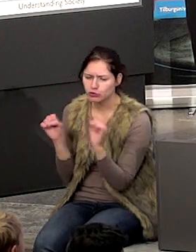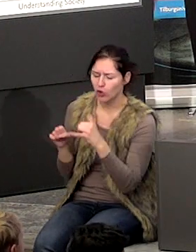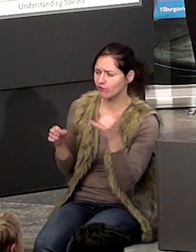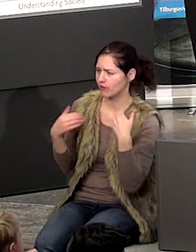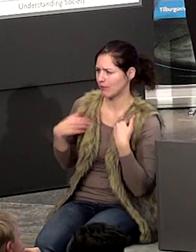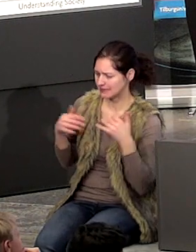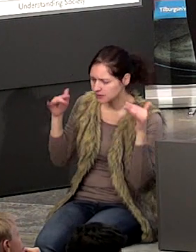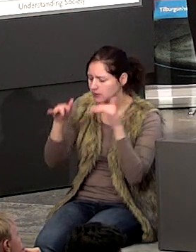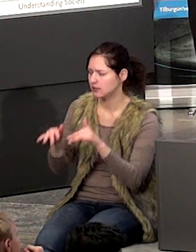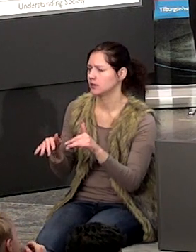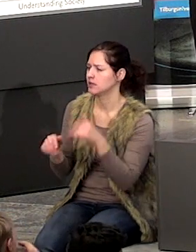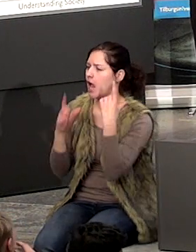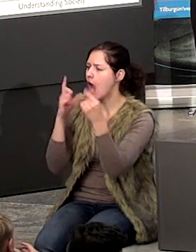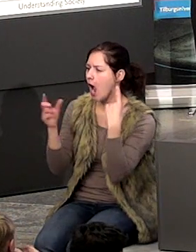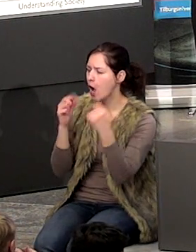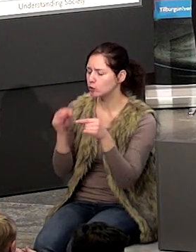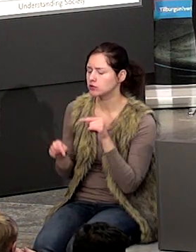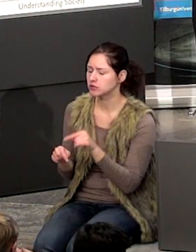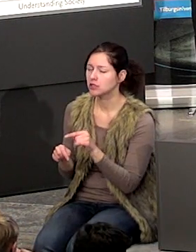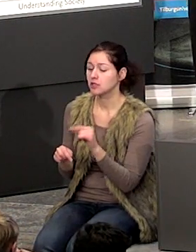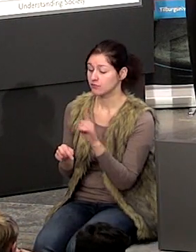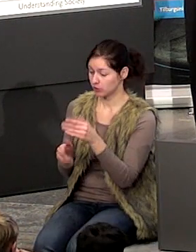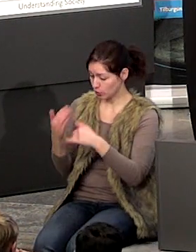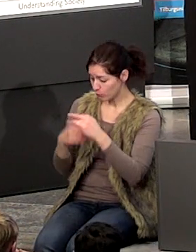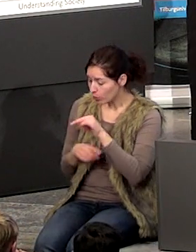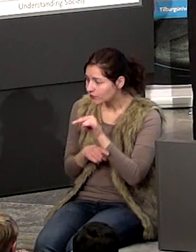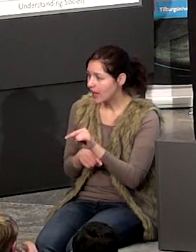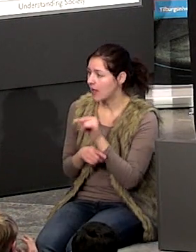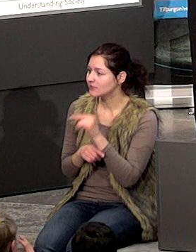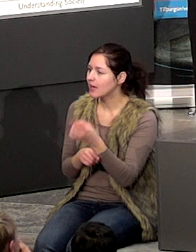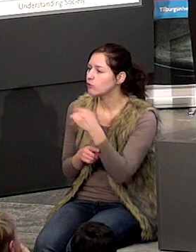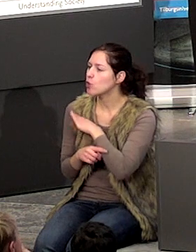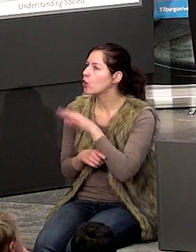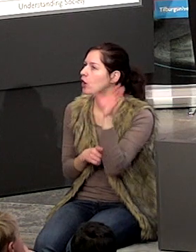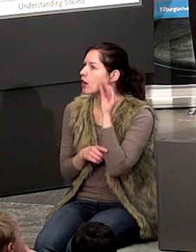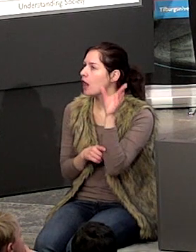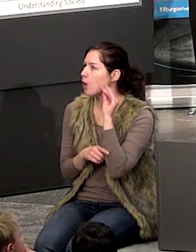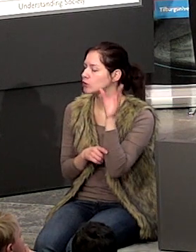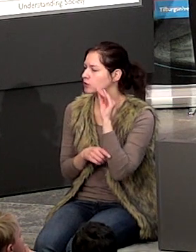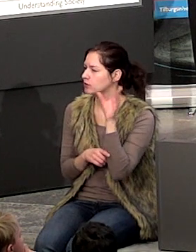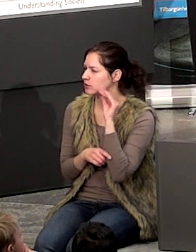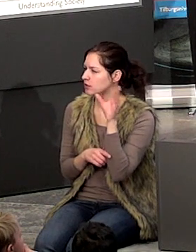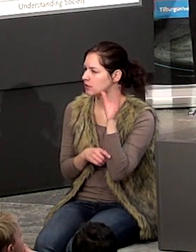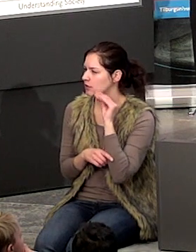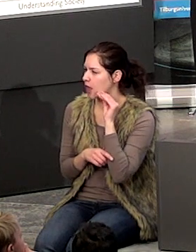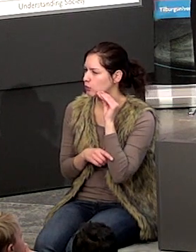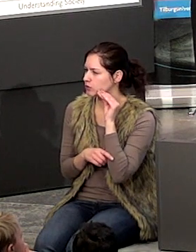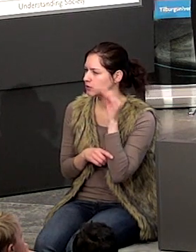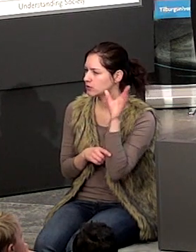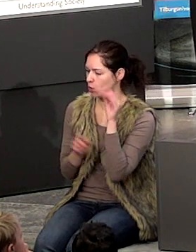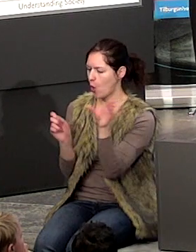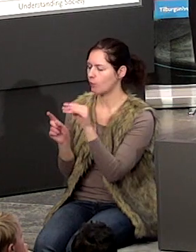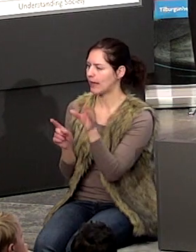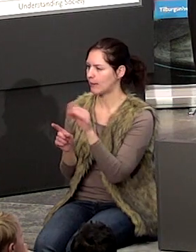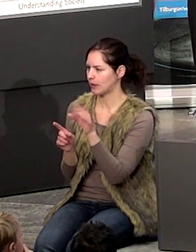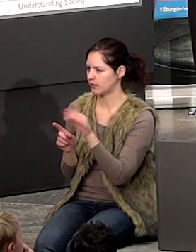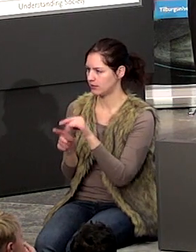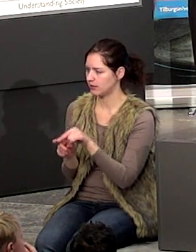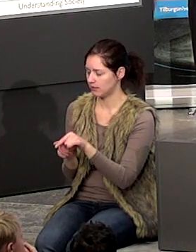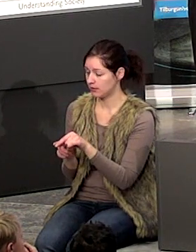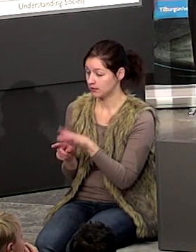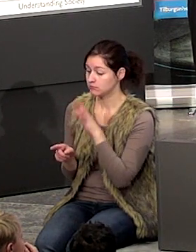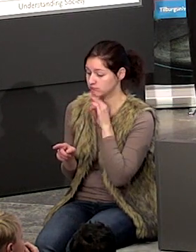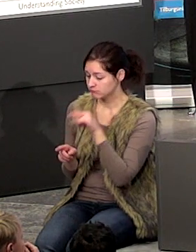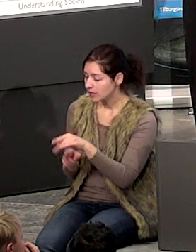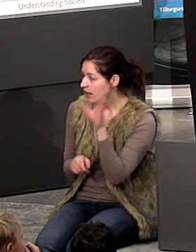enzovoort. En wat daar nu gebeurt, is dat daar geluidsopnames gemaakt worden van het geluid wat er daar geproduceerd wordt. En als dat